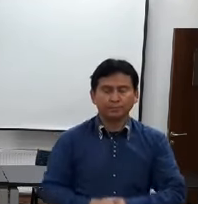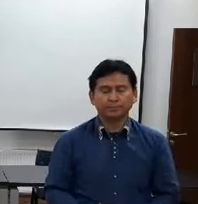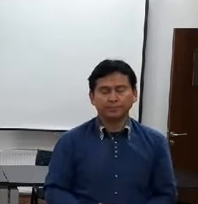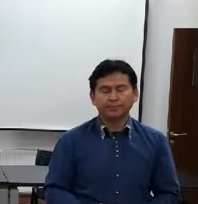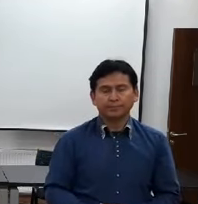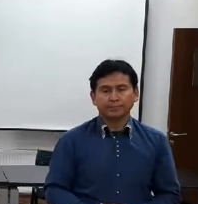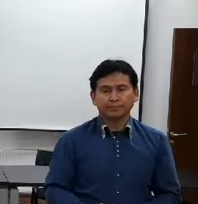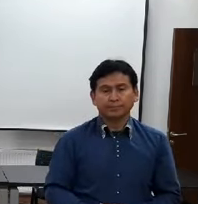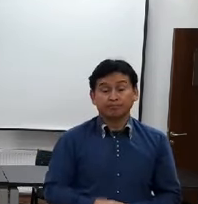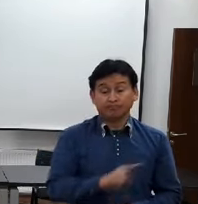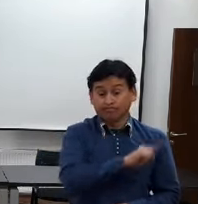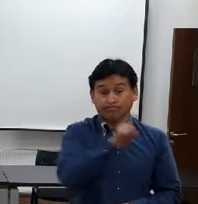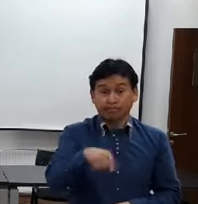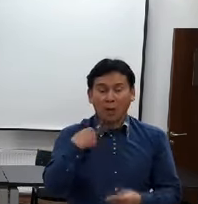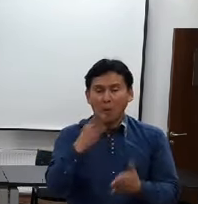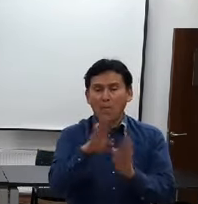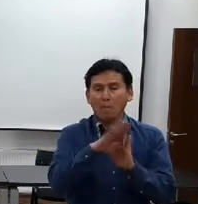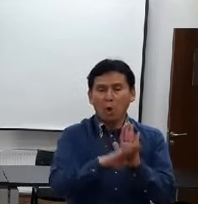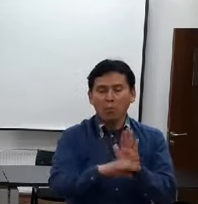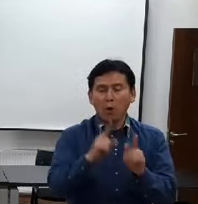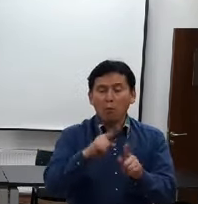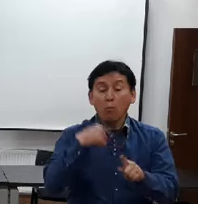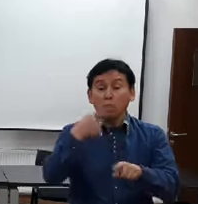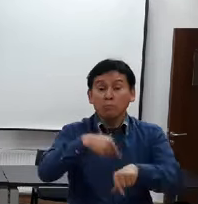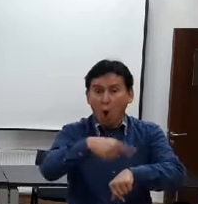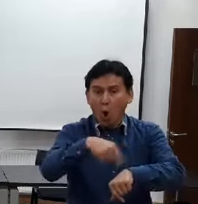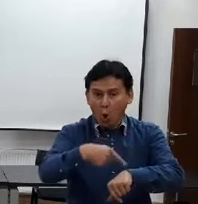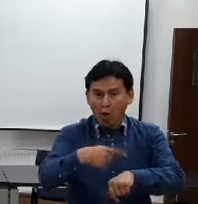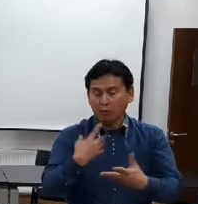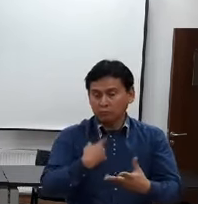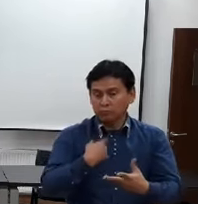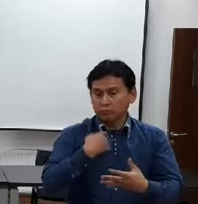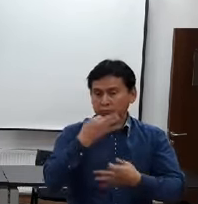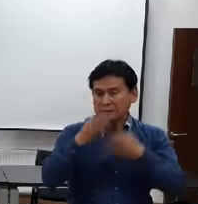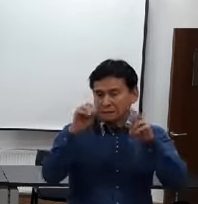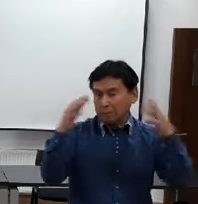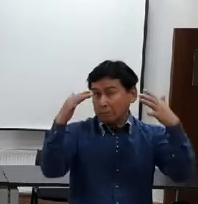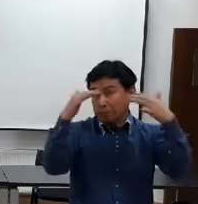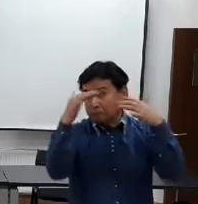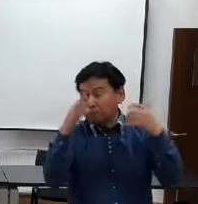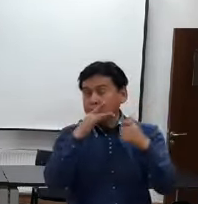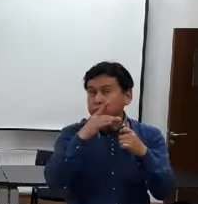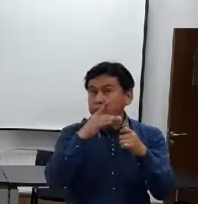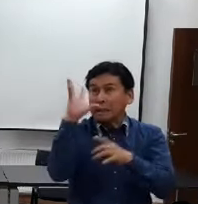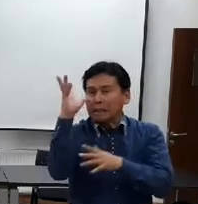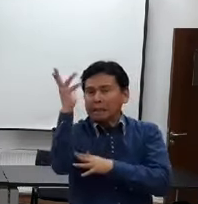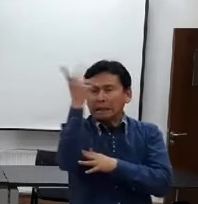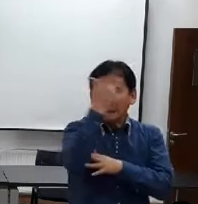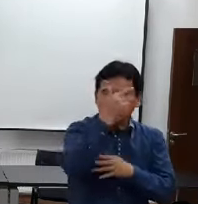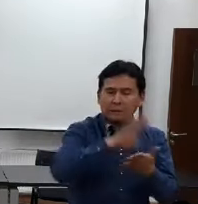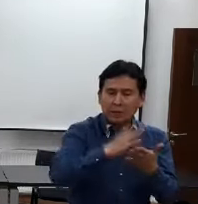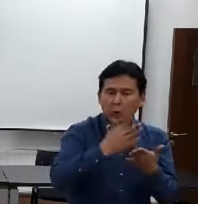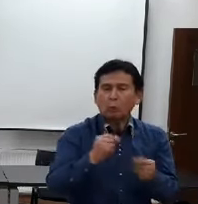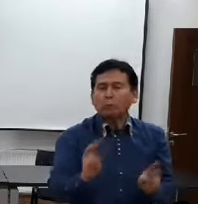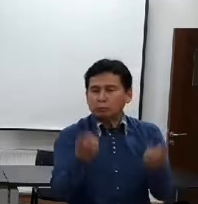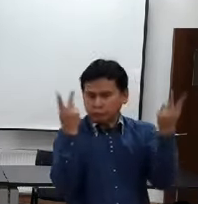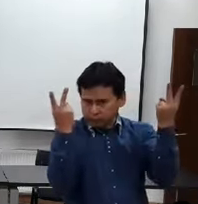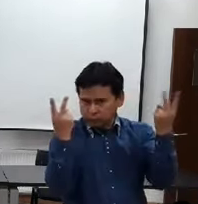la llegada está siendo programada para las próximas horas en cuanto a las condiciones climáticas y sanitarias así lo permitan